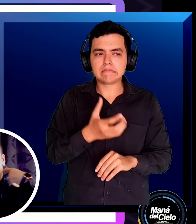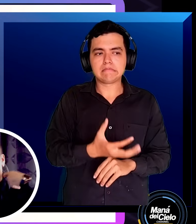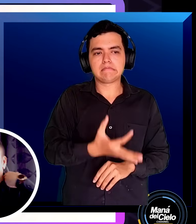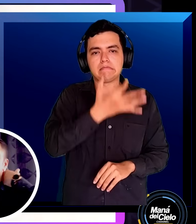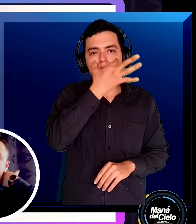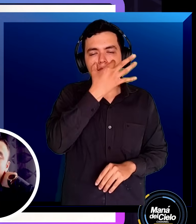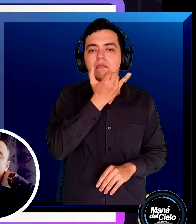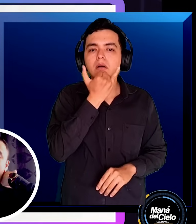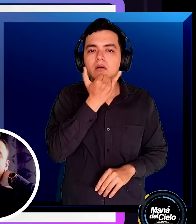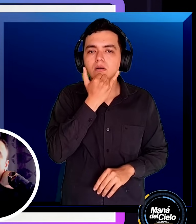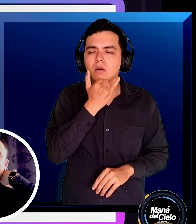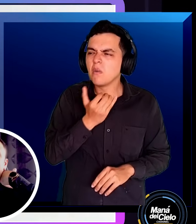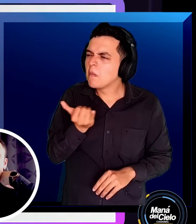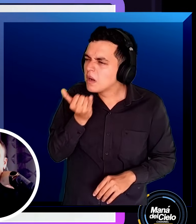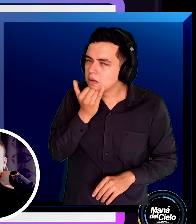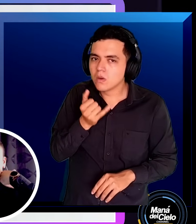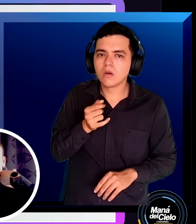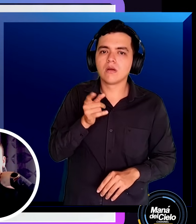Jesús.